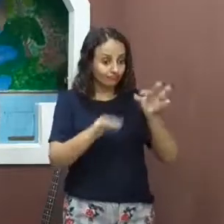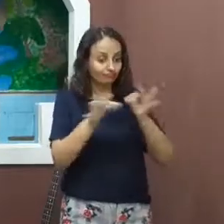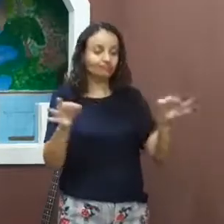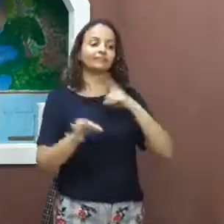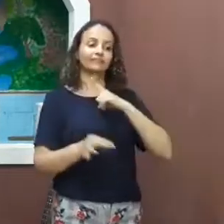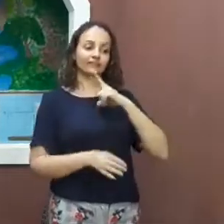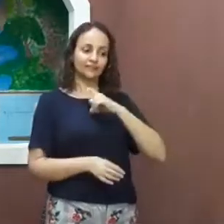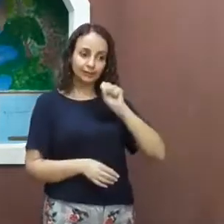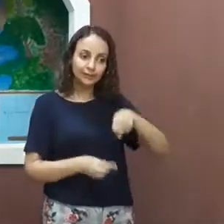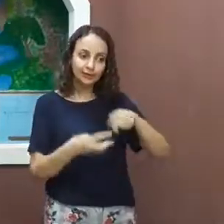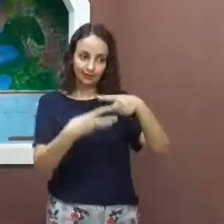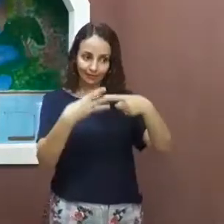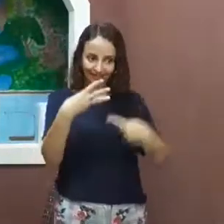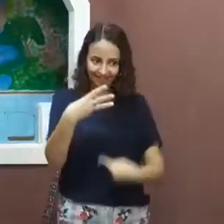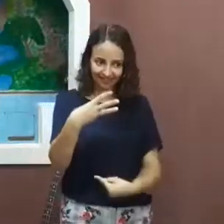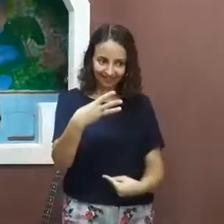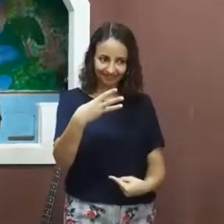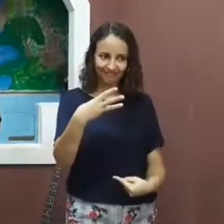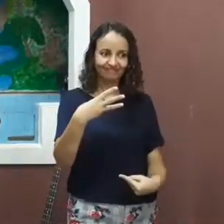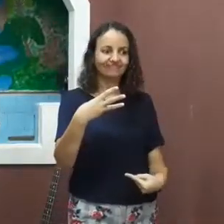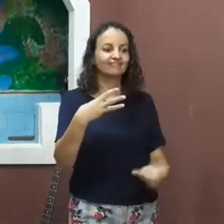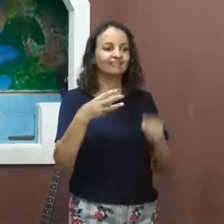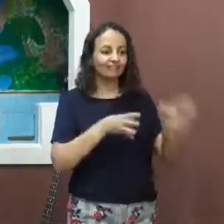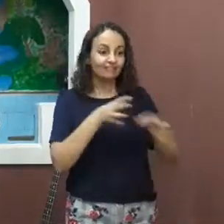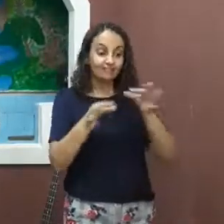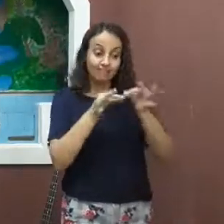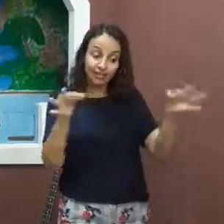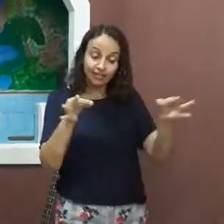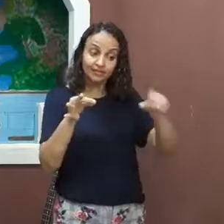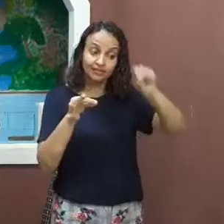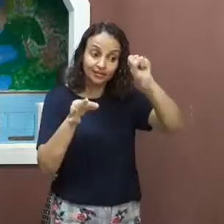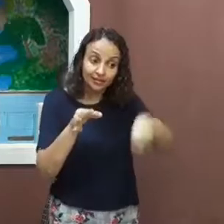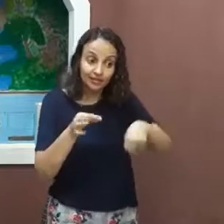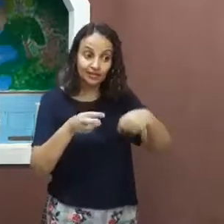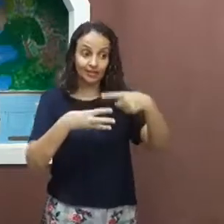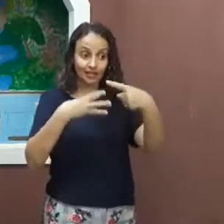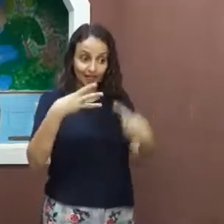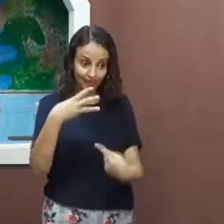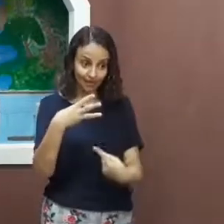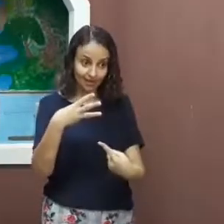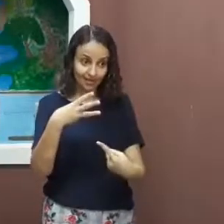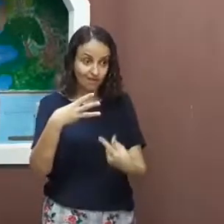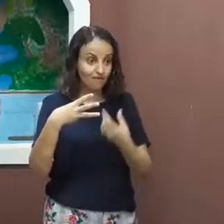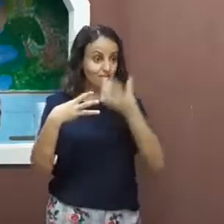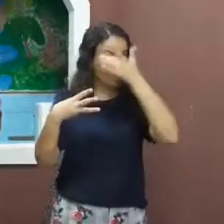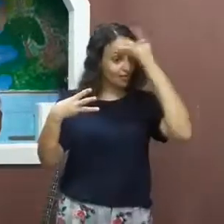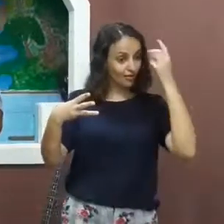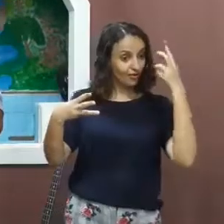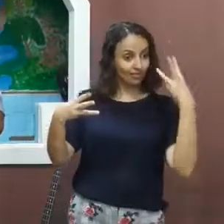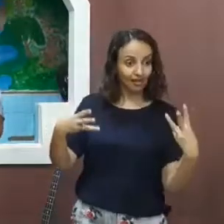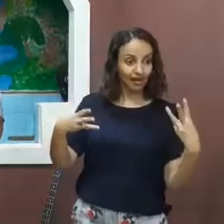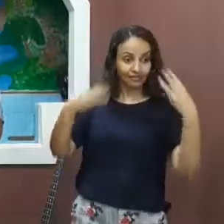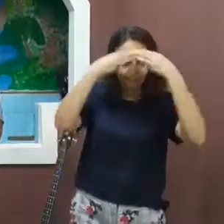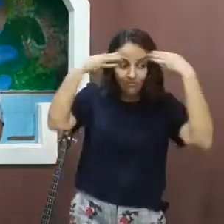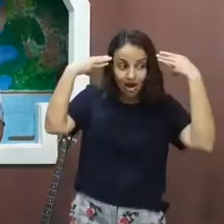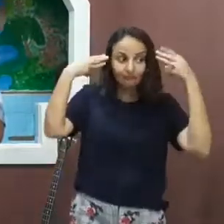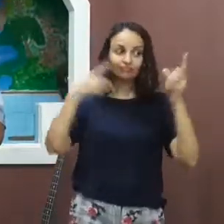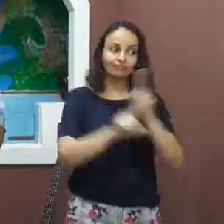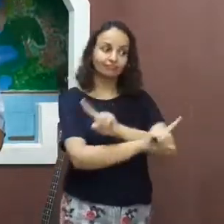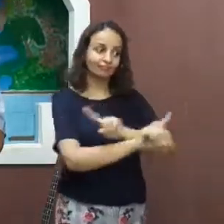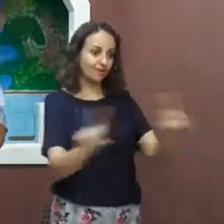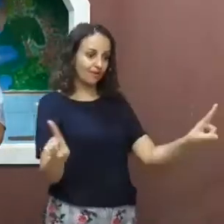incenso e mirra. Mas ali não fala que eram 3 magos. Alguns já deram até nome para esses magos,